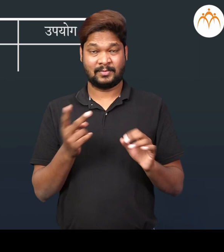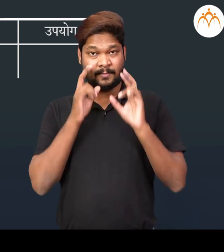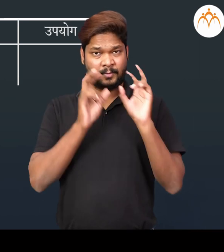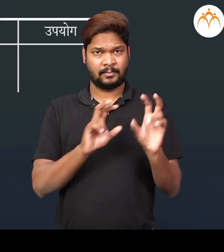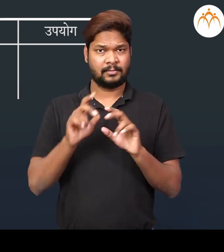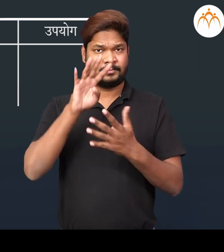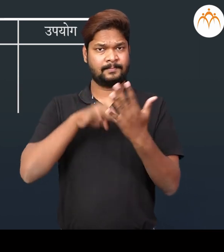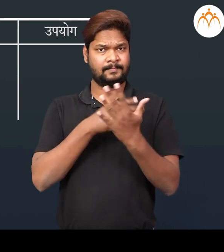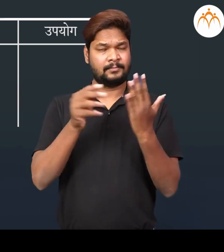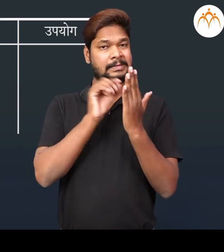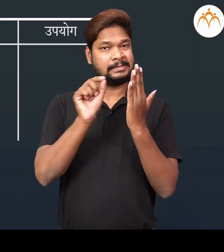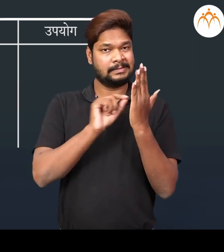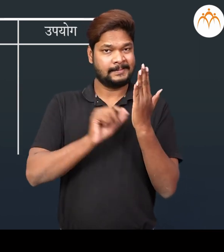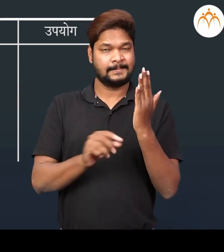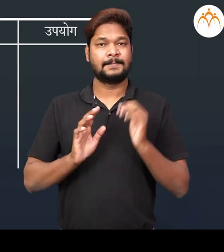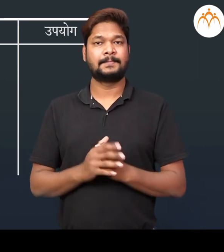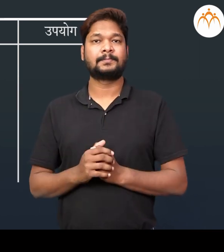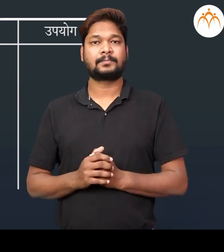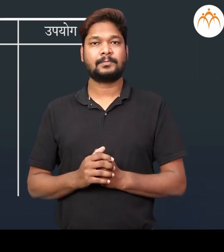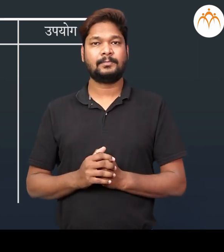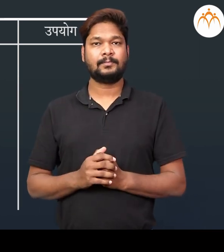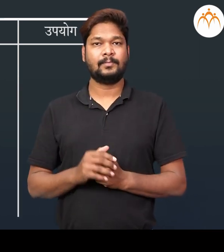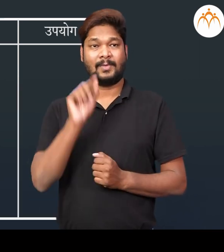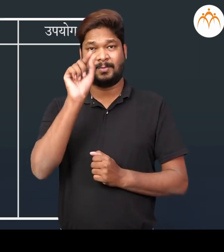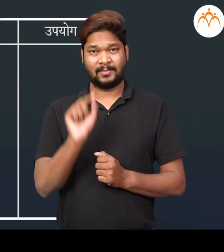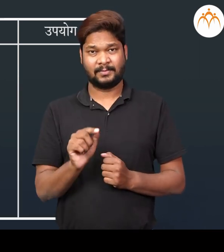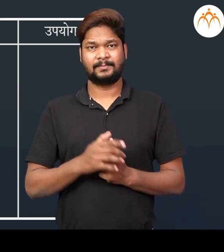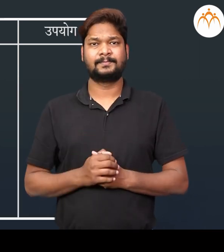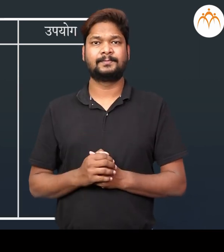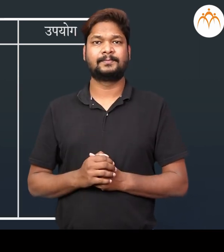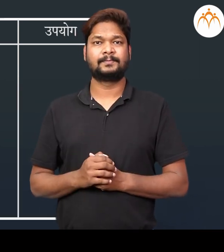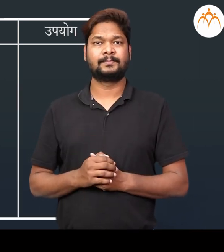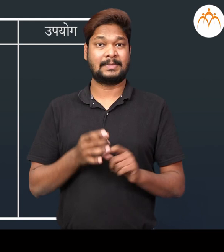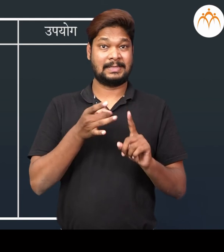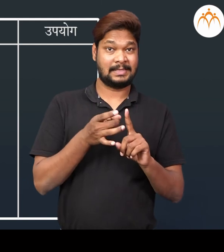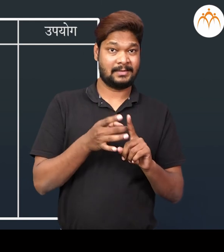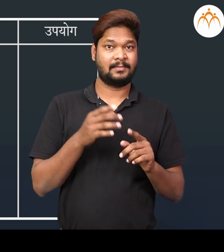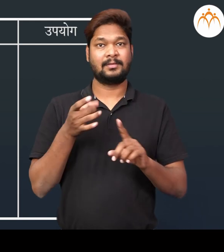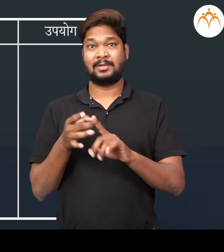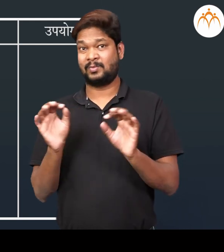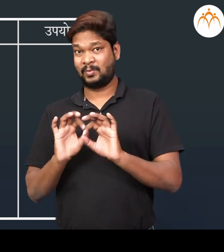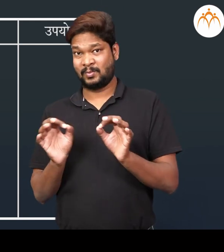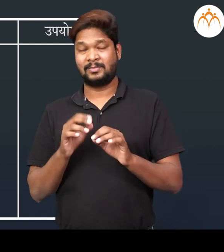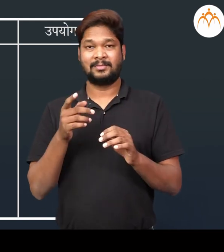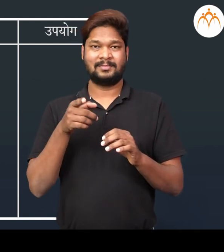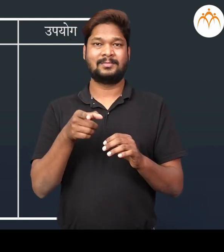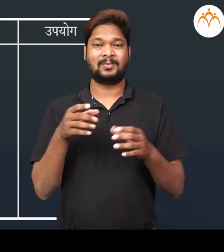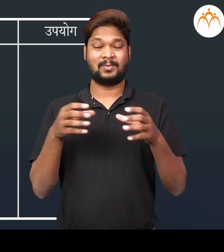तुमच्या आजूबाजूला असलेल्या धातू आणि अधातूंचे निरीक्षण करून खालील तक्ता पूर्ण